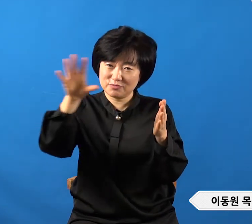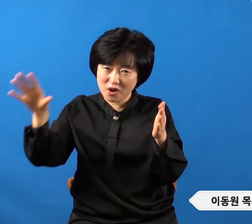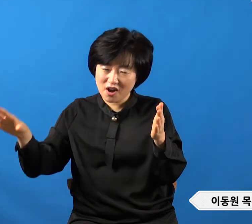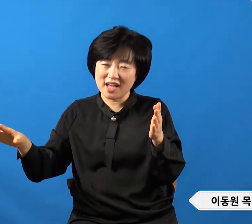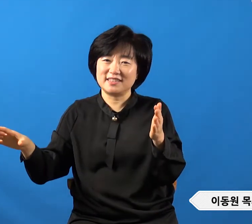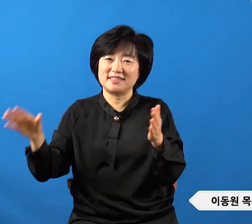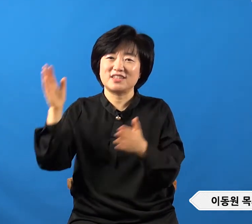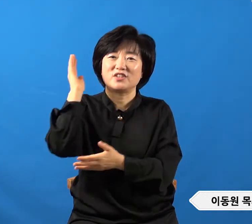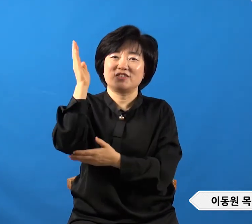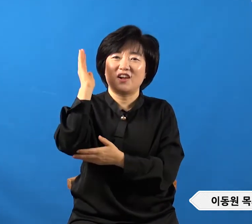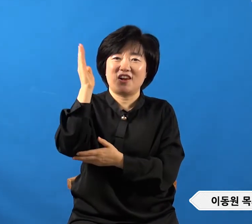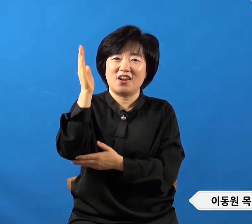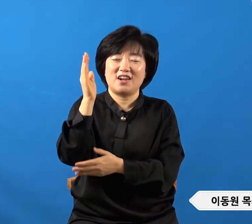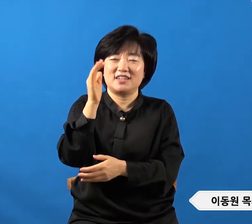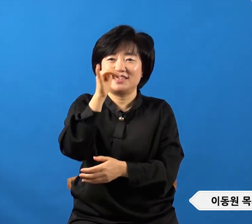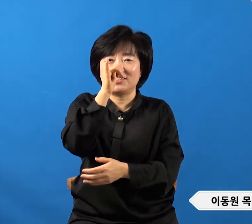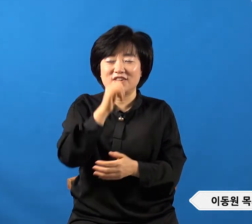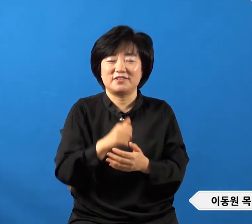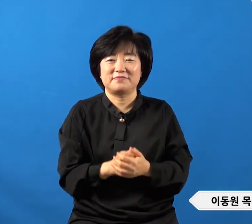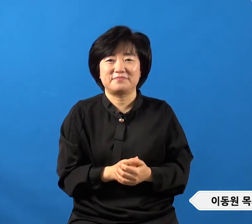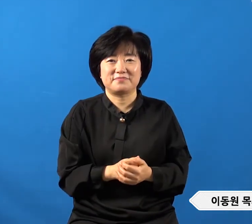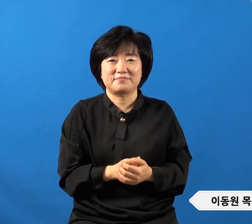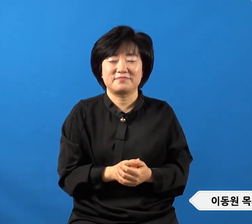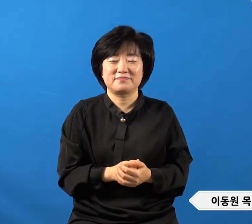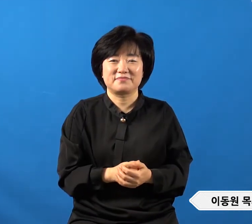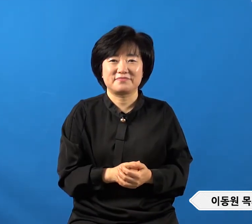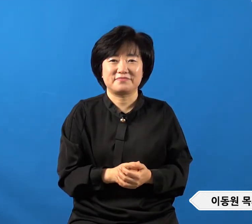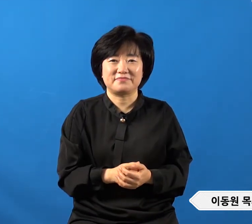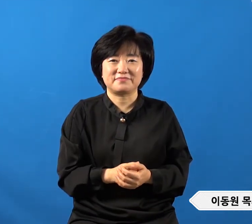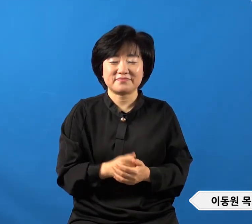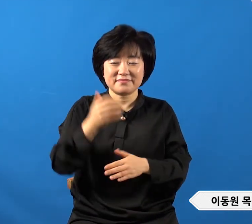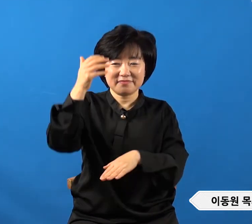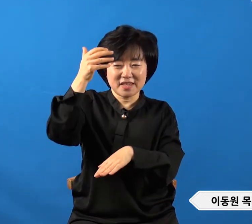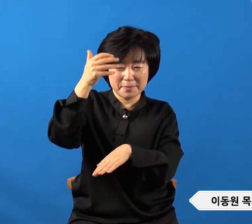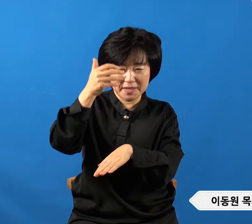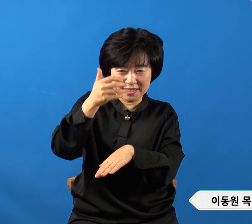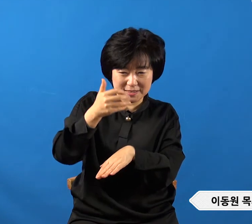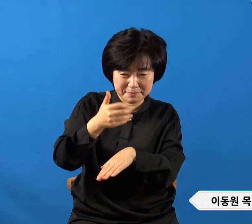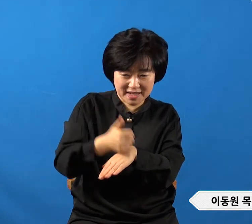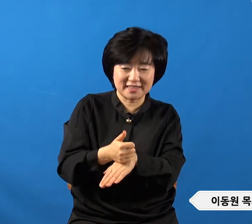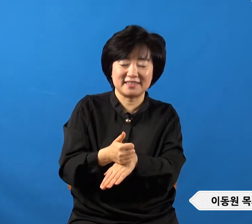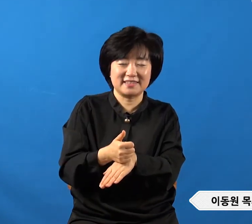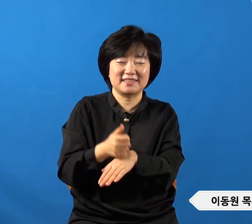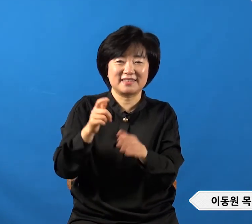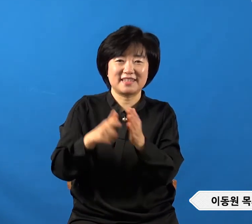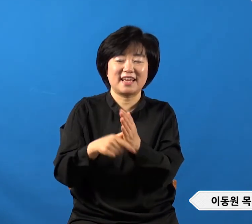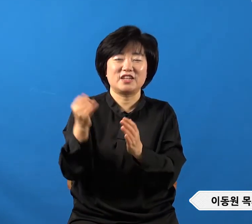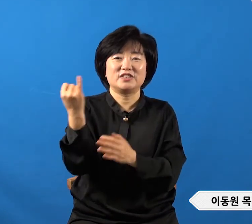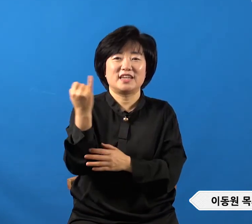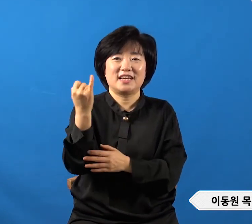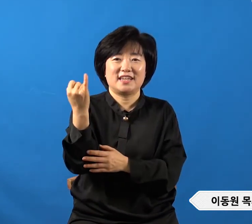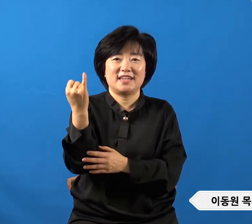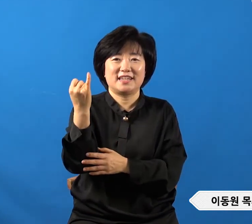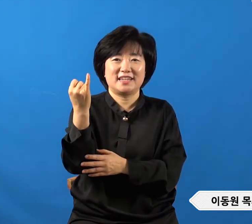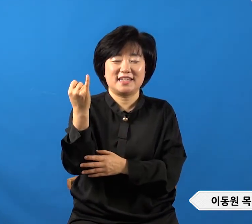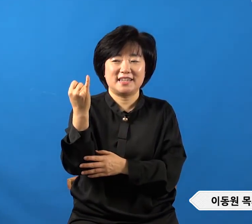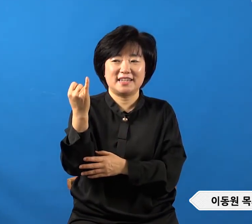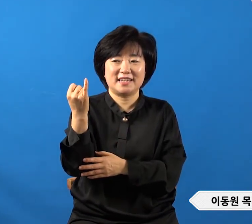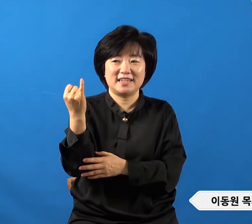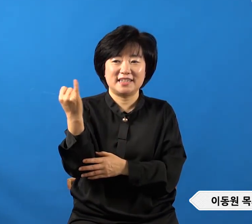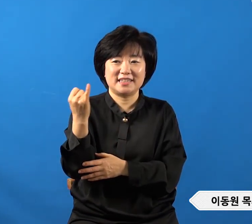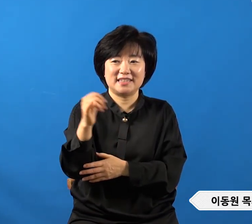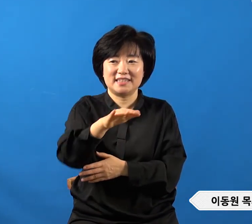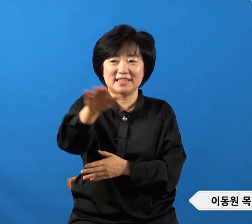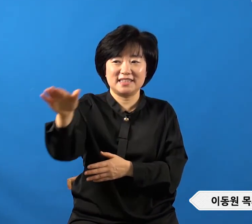명연설을 남기게 돼요. 네. 그 연설의 거의 끝머리 부분에서 이런 말을 합니다. 그러니까 이